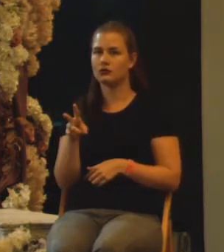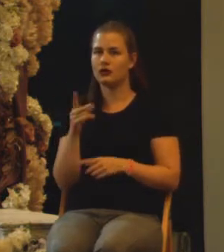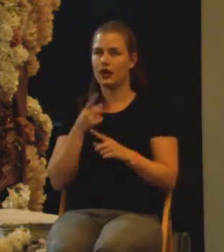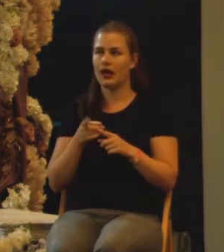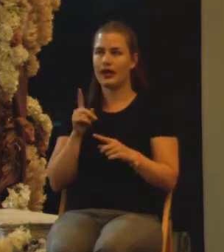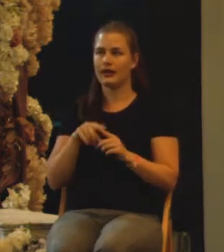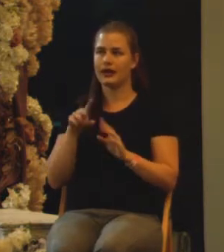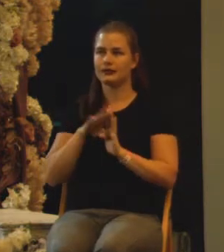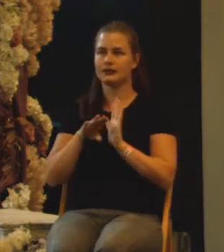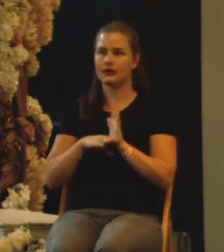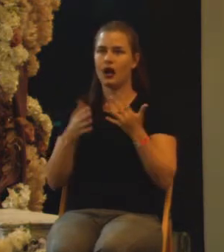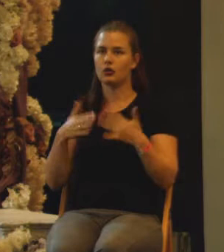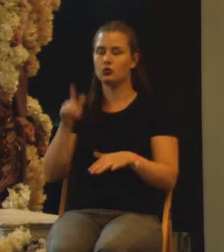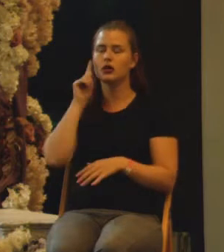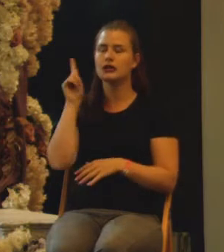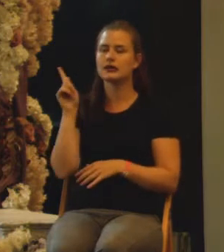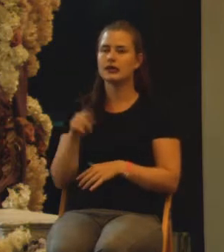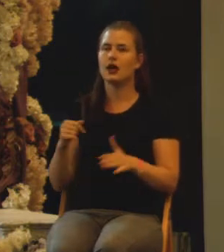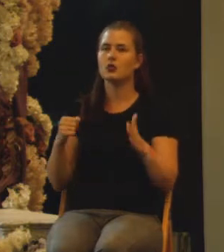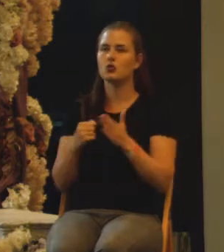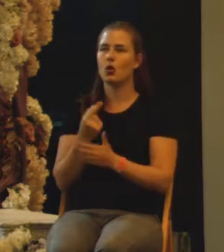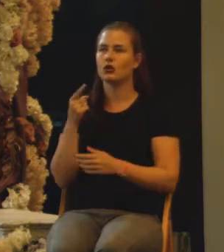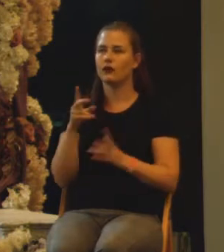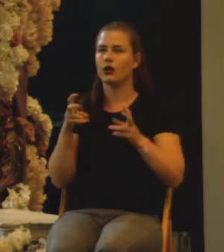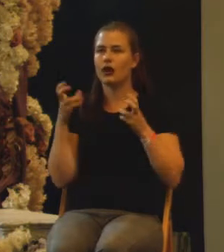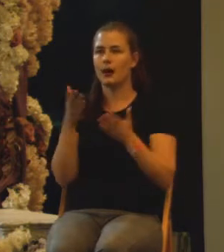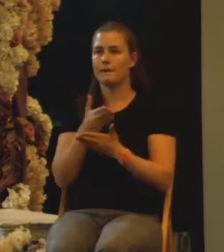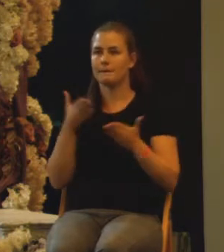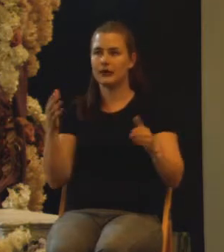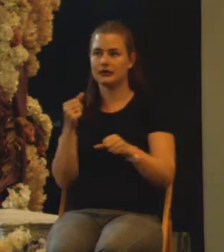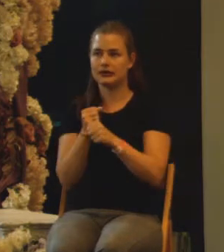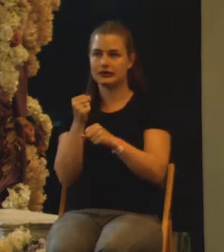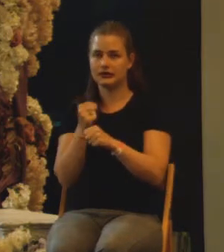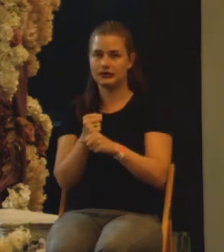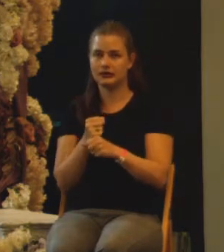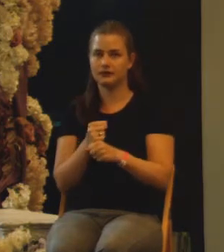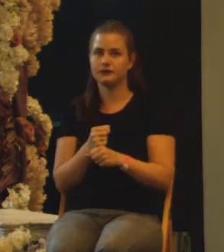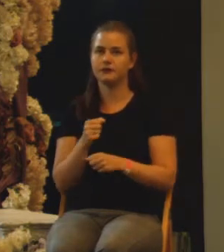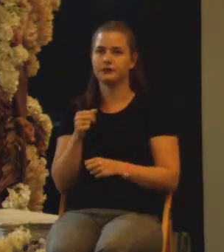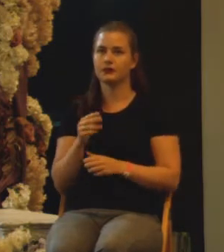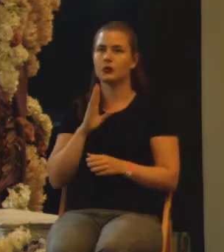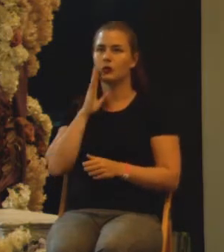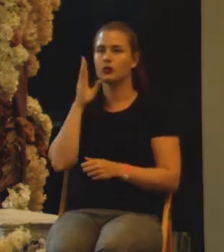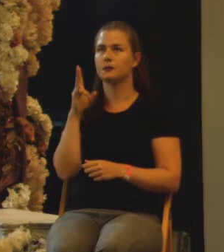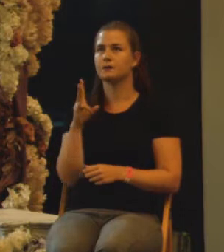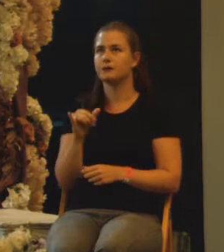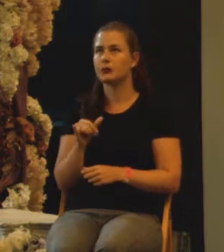этот сценарий уже знает до того, понимаете, как мы его сделали. То есть он такой себе утром,